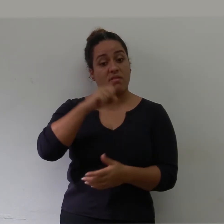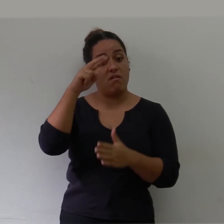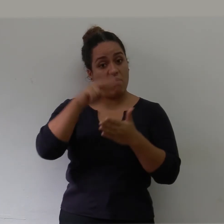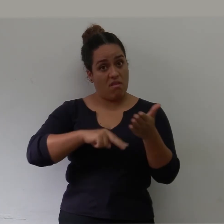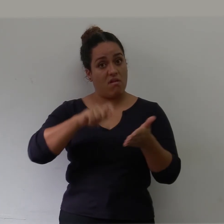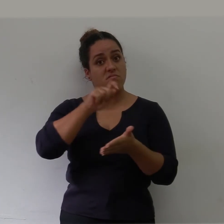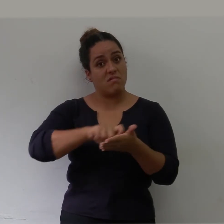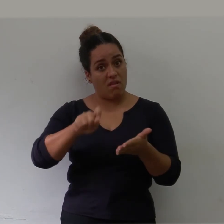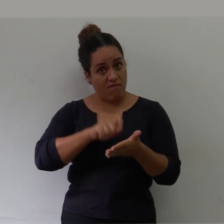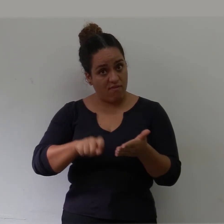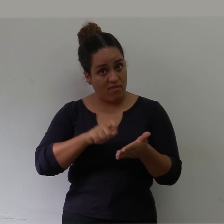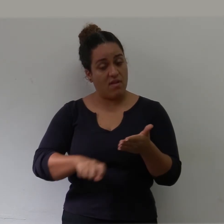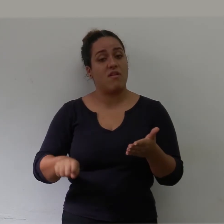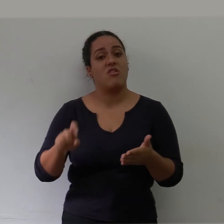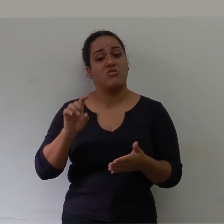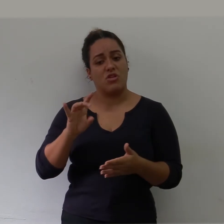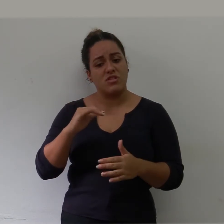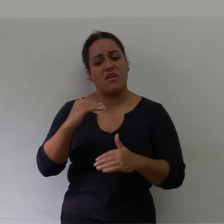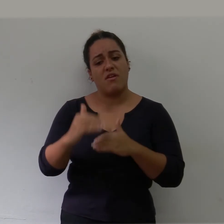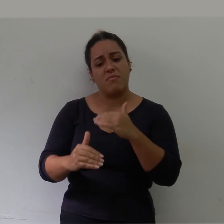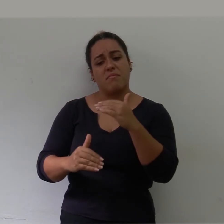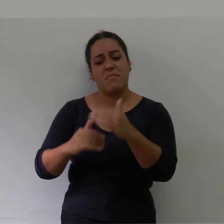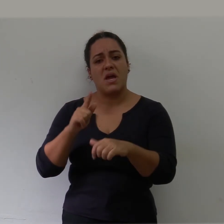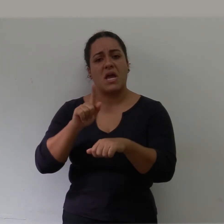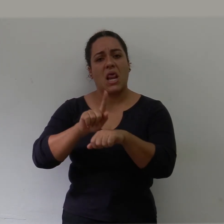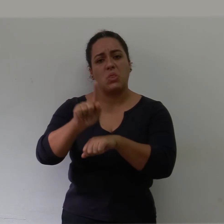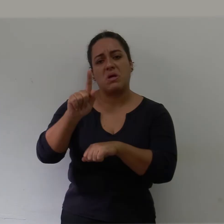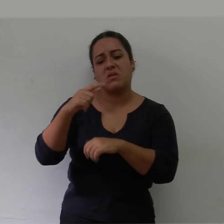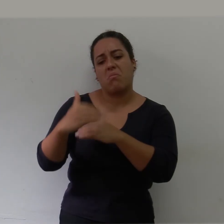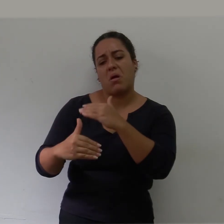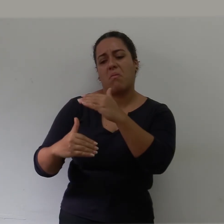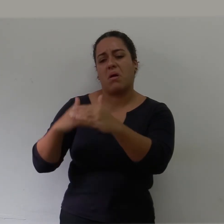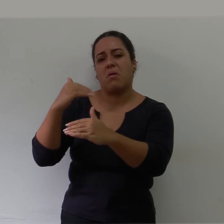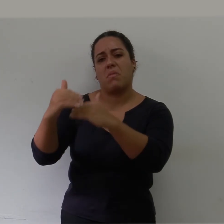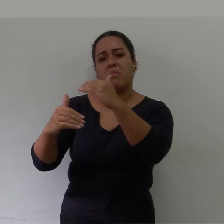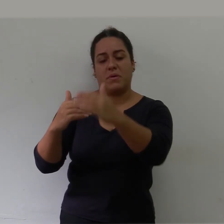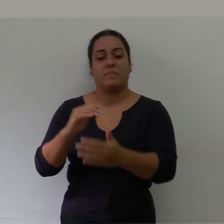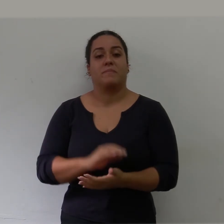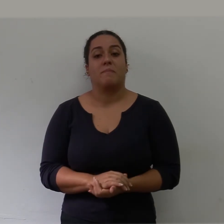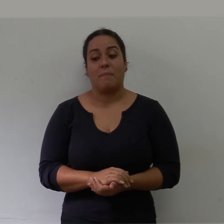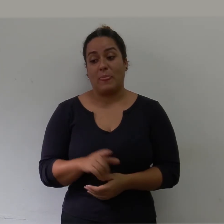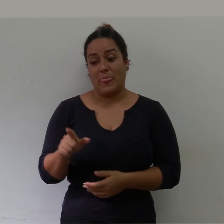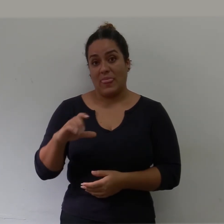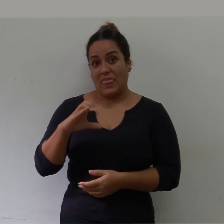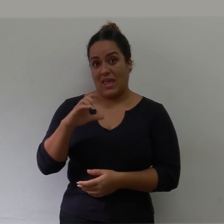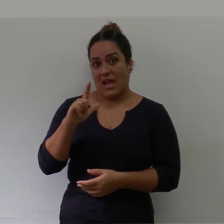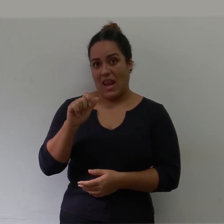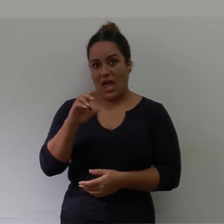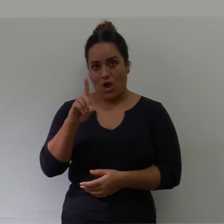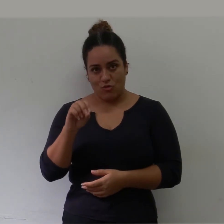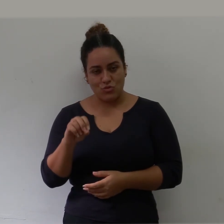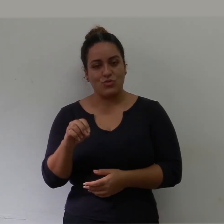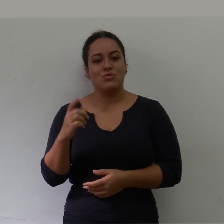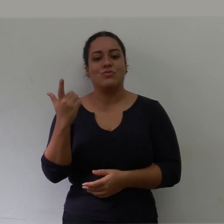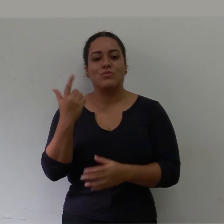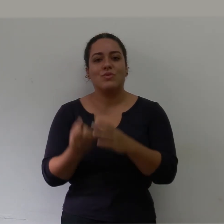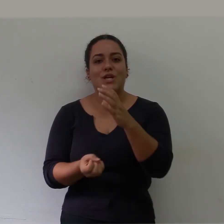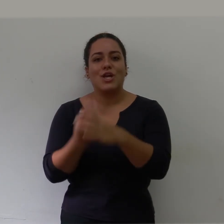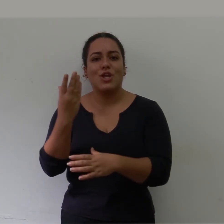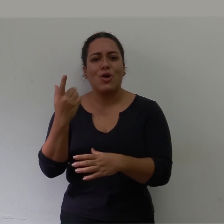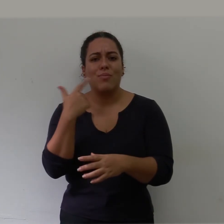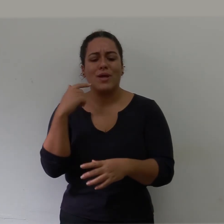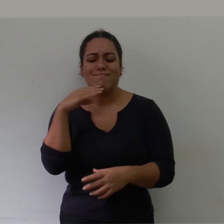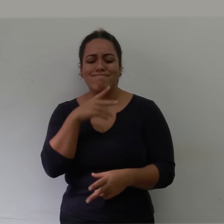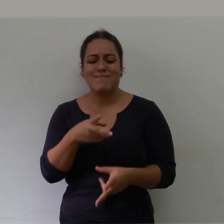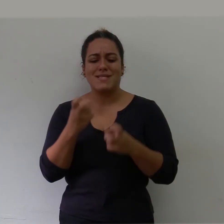erro de português, e assim foi a graduação. Cláudio criou o teclado virtual quando percebeu que estava com